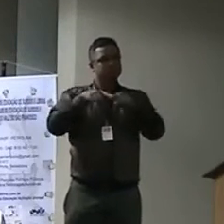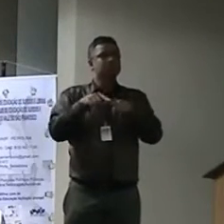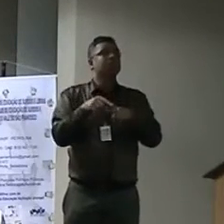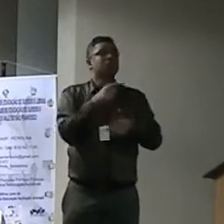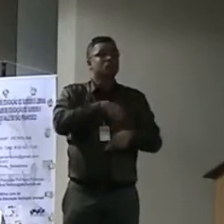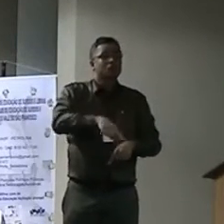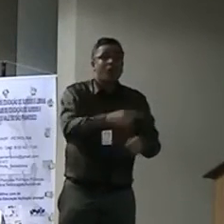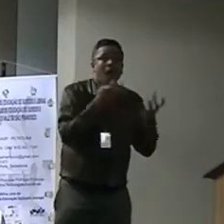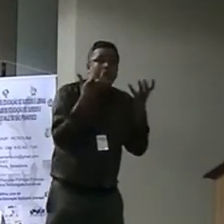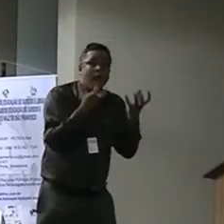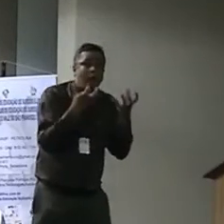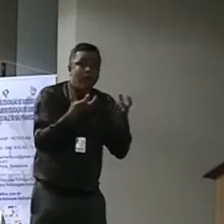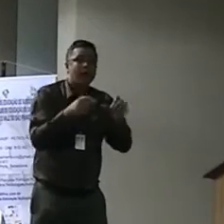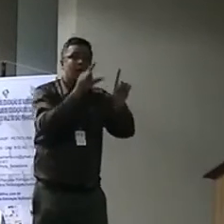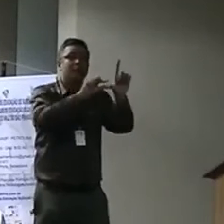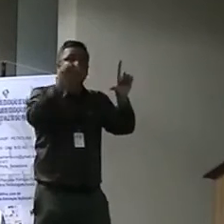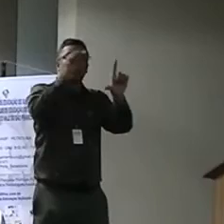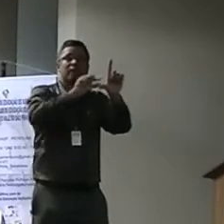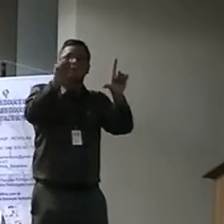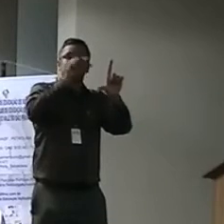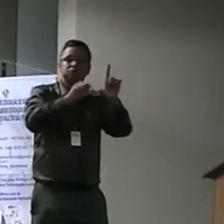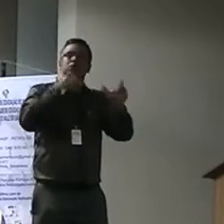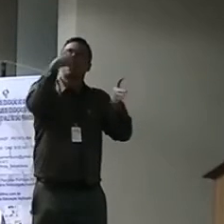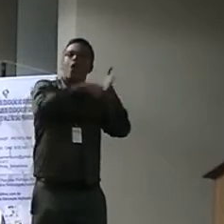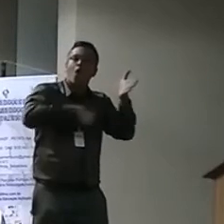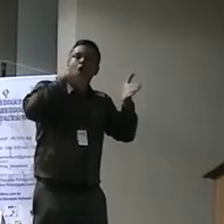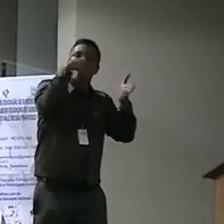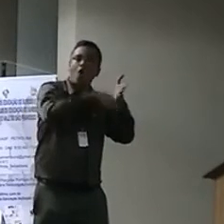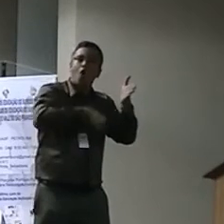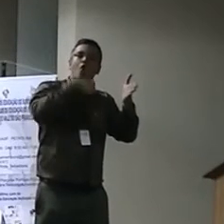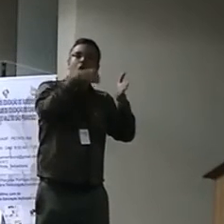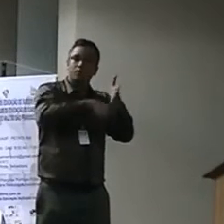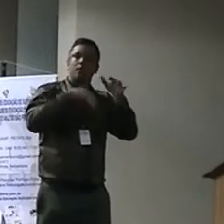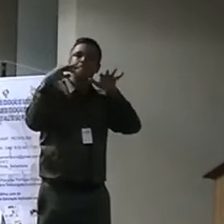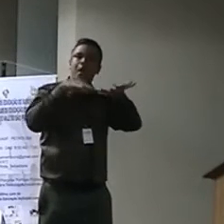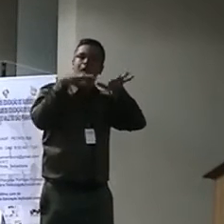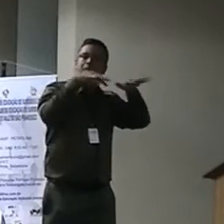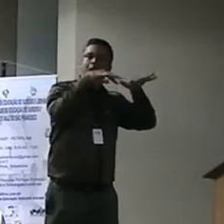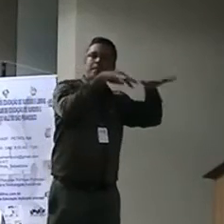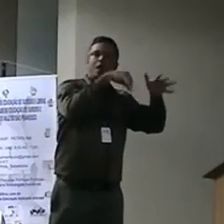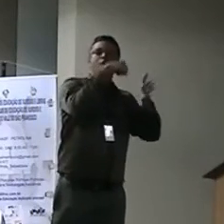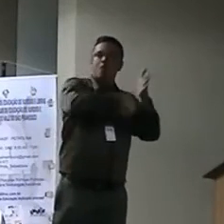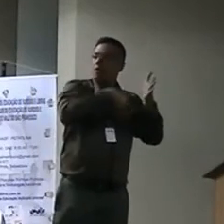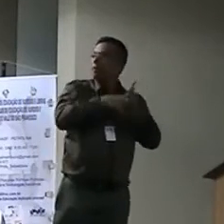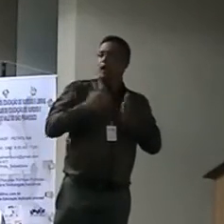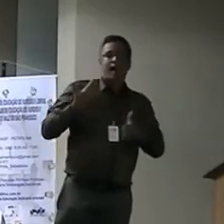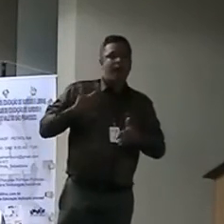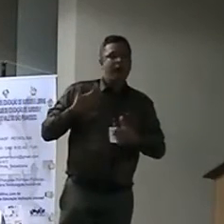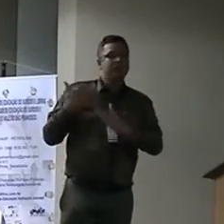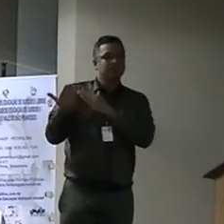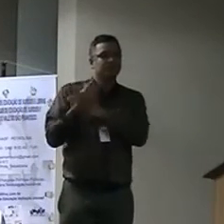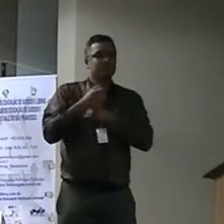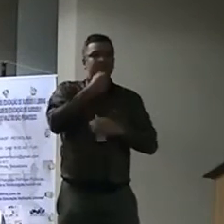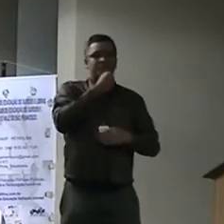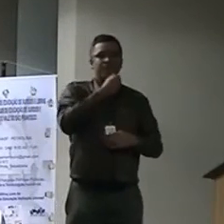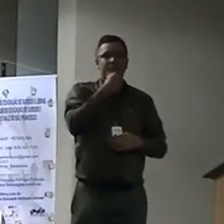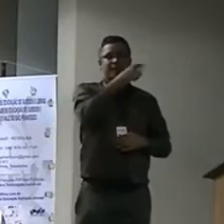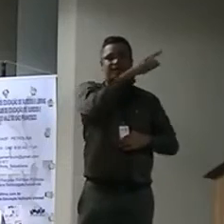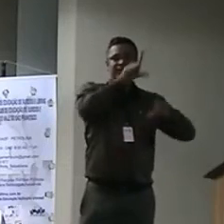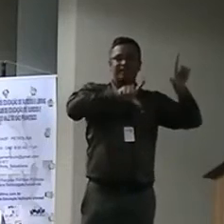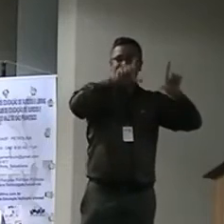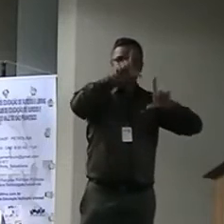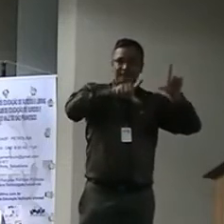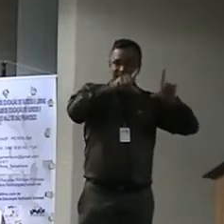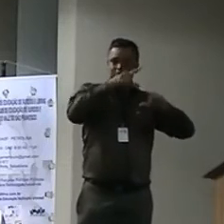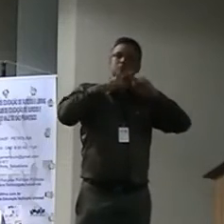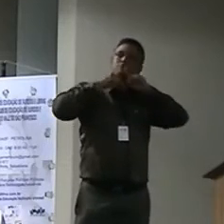Legenda, né, aquele movimento, nós tivemos participação dos nossos amigos ali, a entrevista acontecendo,